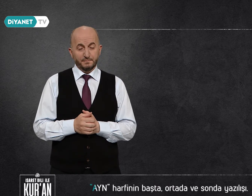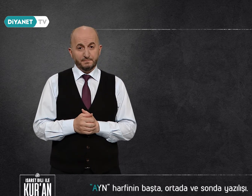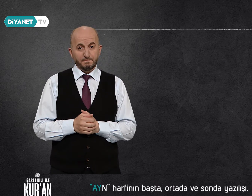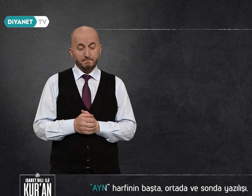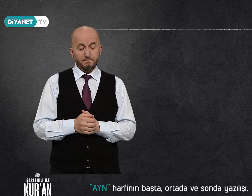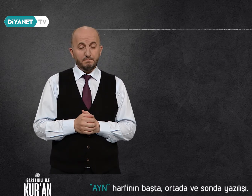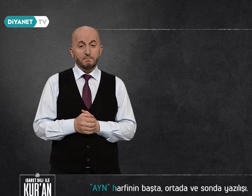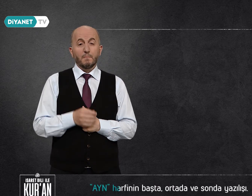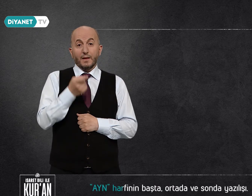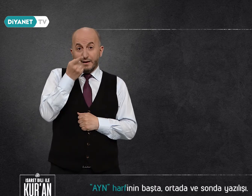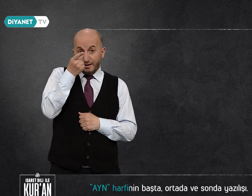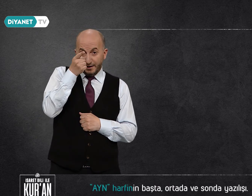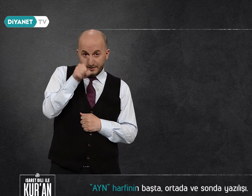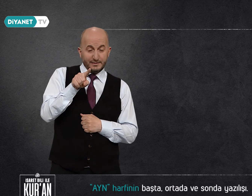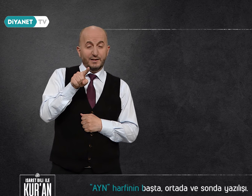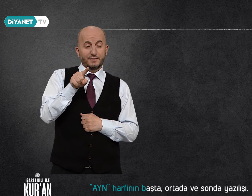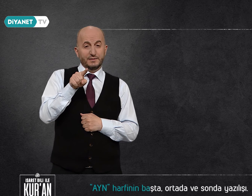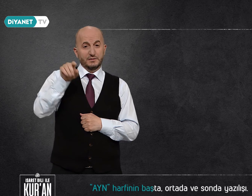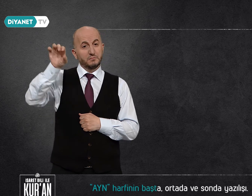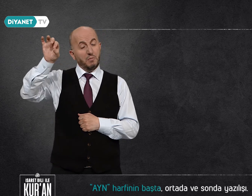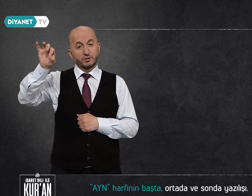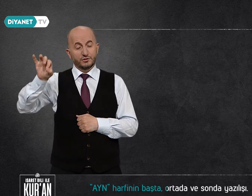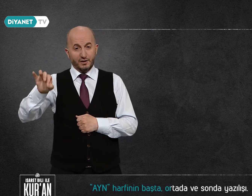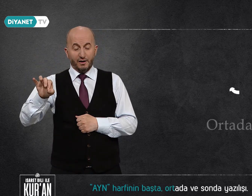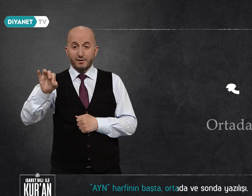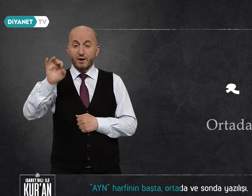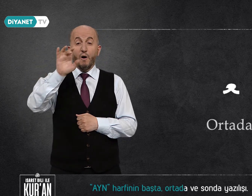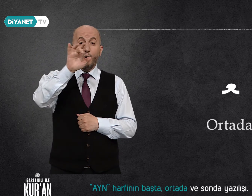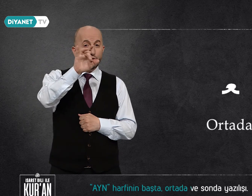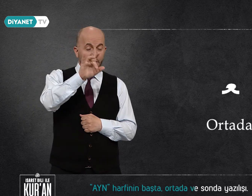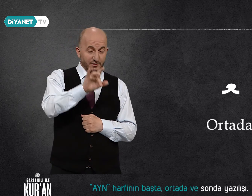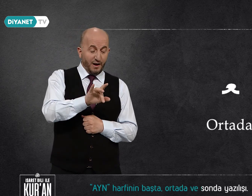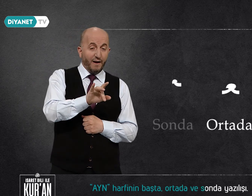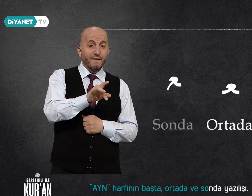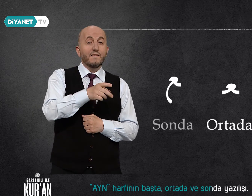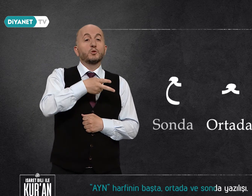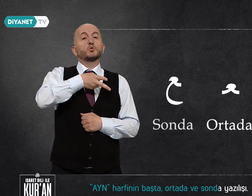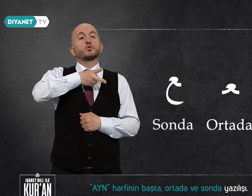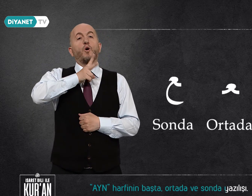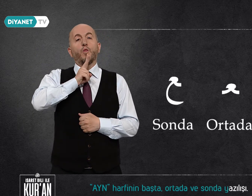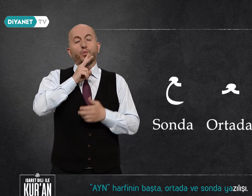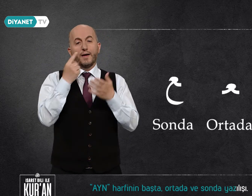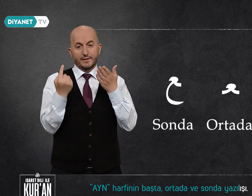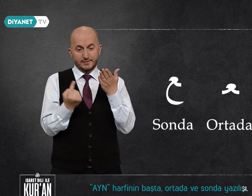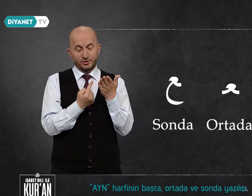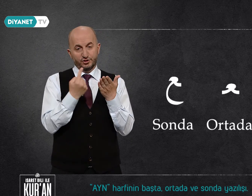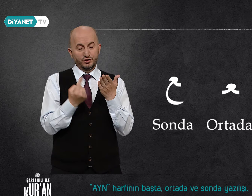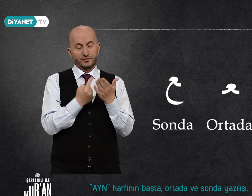Ayn harfinin başta ortada ve sonda yazılışı